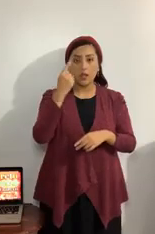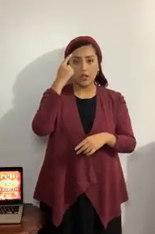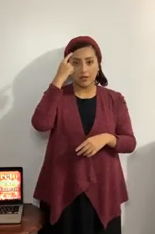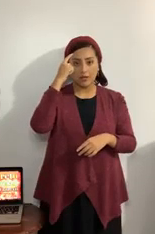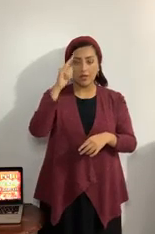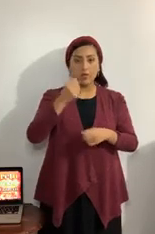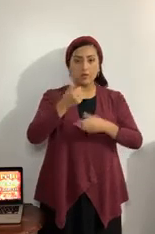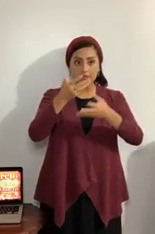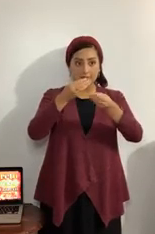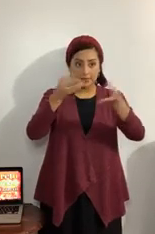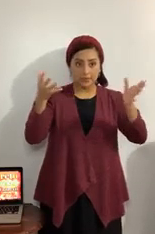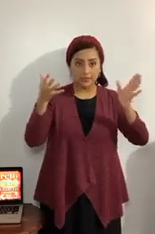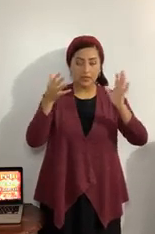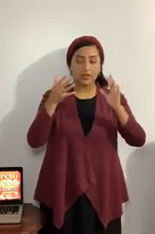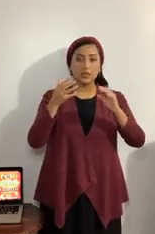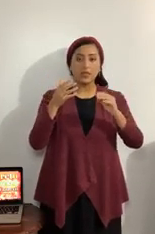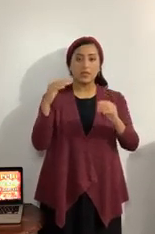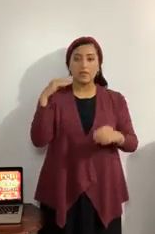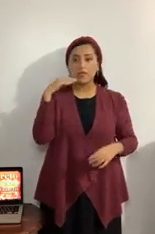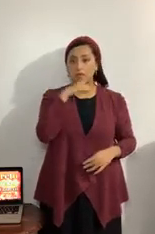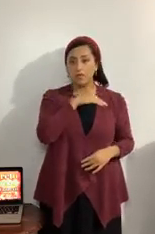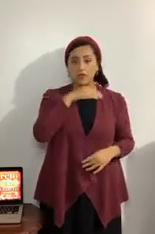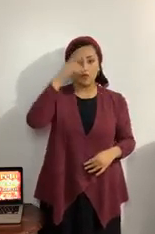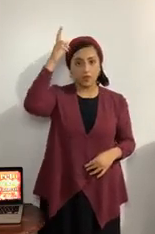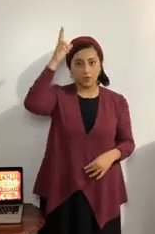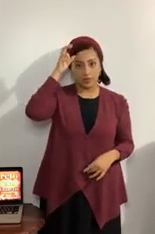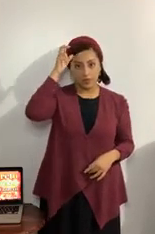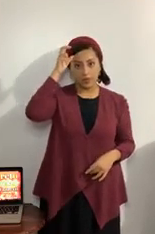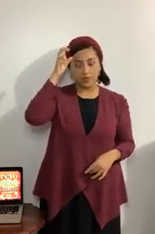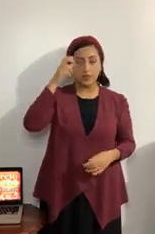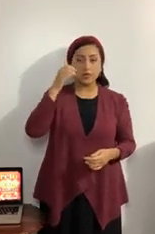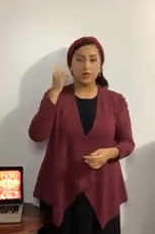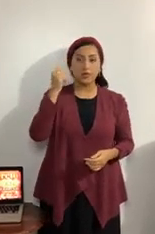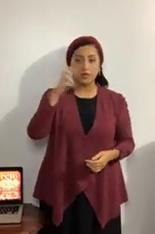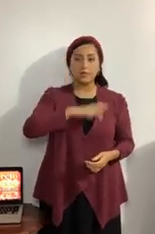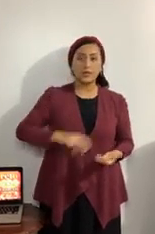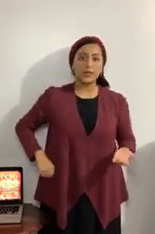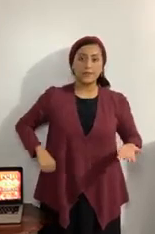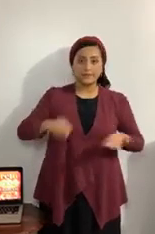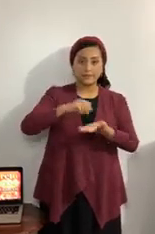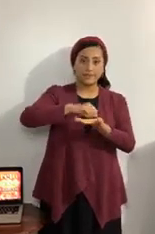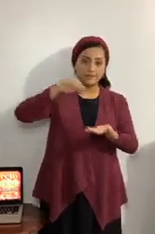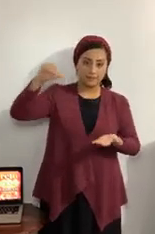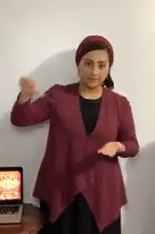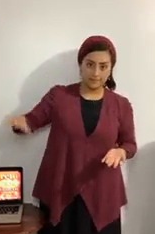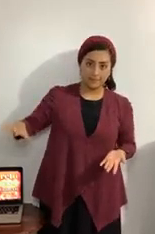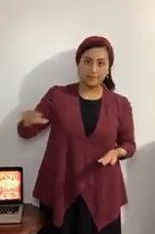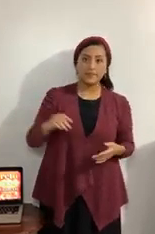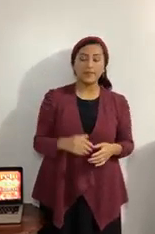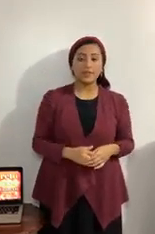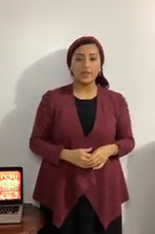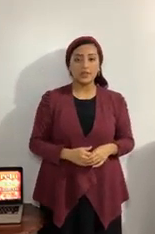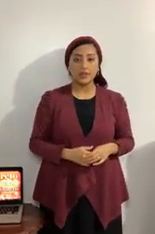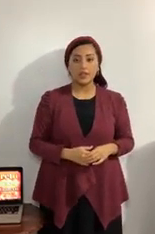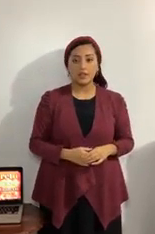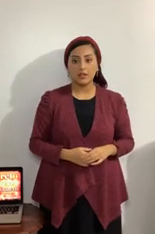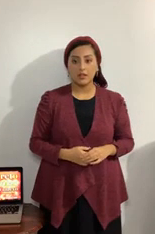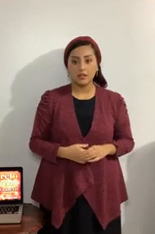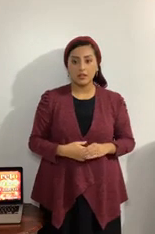al pueblo las mentiras de Hasatán, y lo reprendemos y lo echamos fuera con todos sus demonios, el nombre bendito de nuestro don Yahshua Mashiach, y